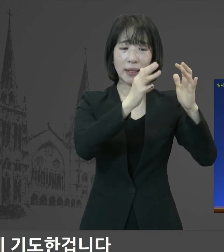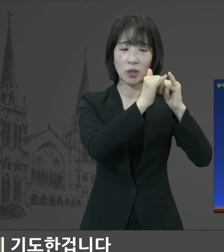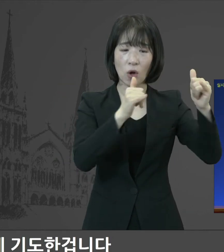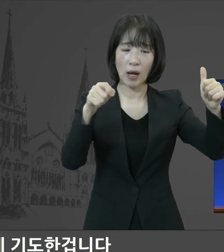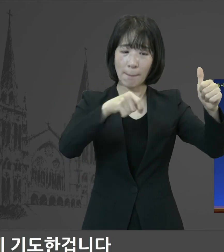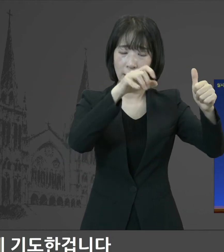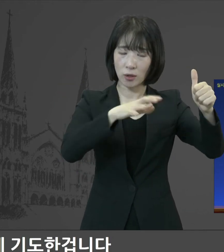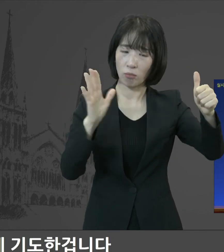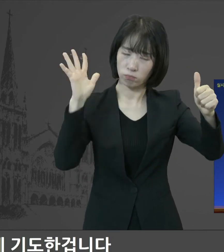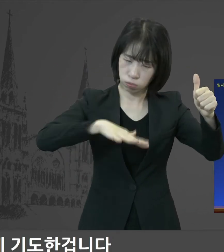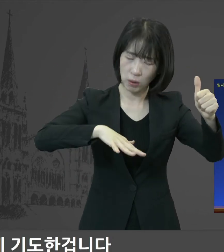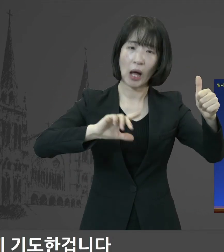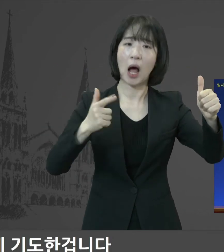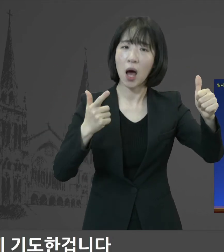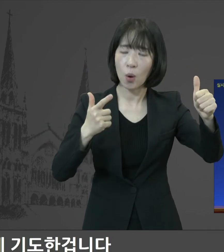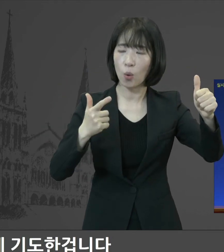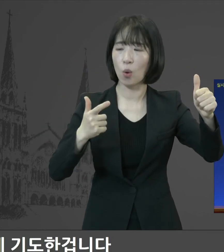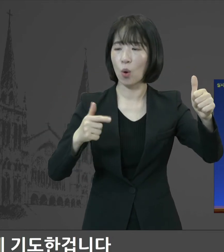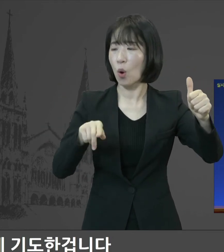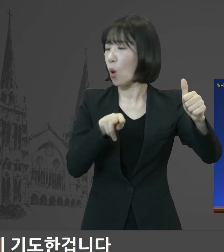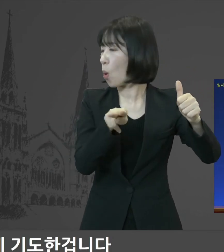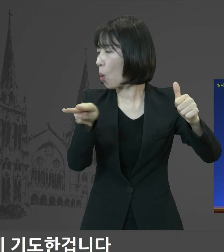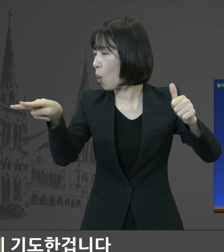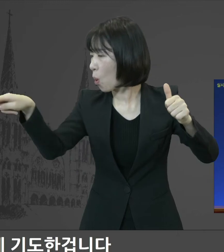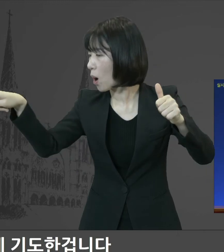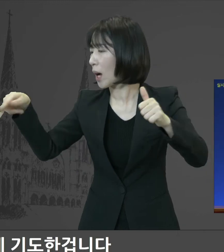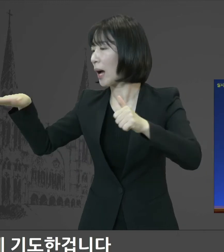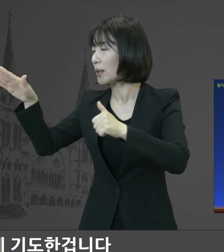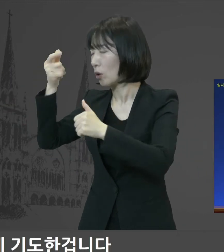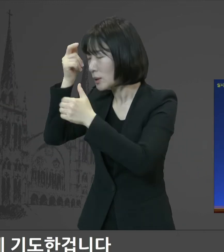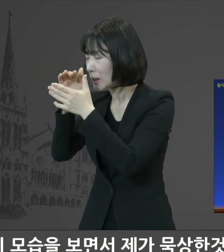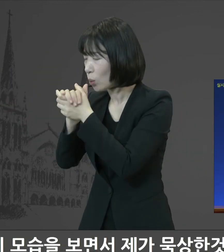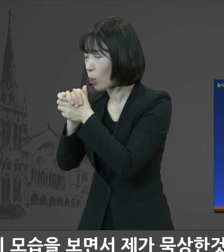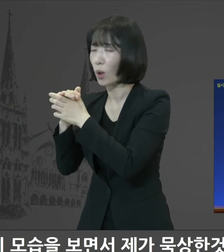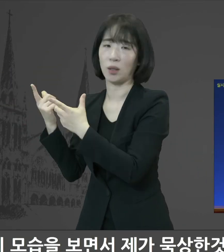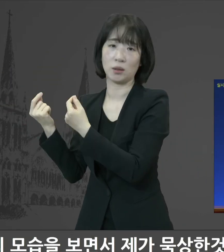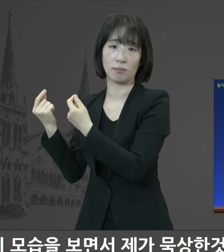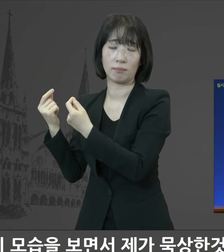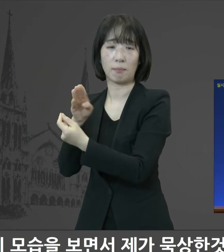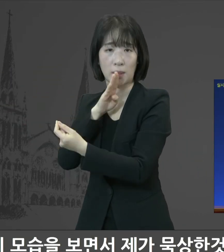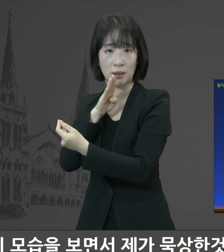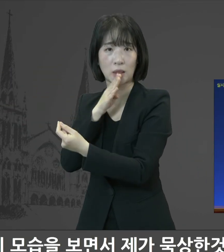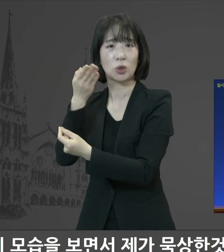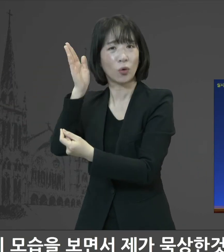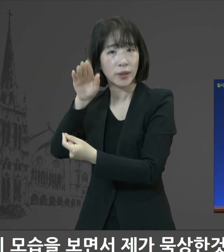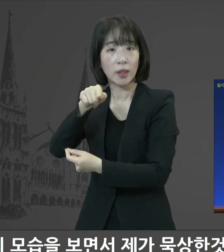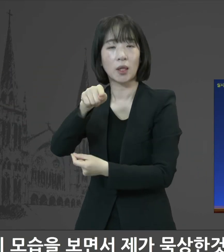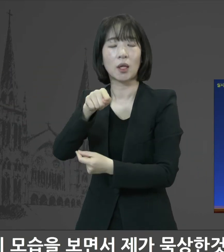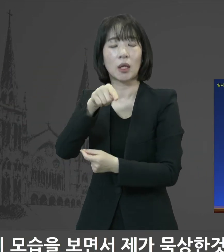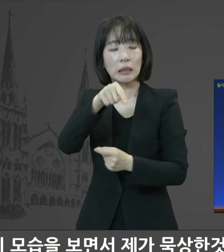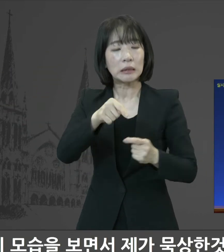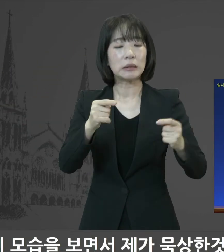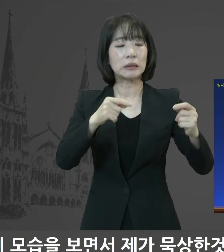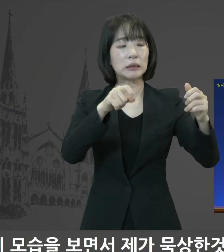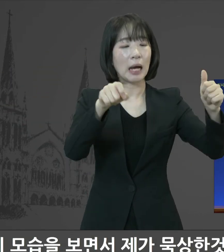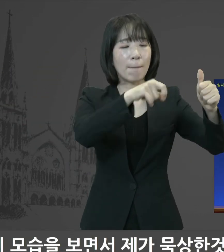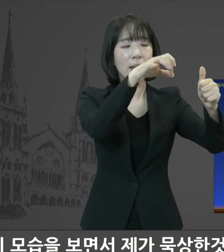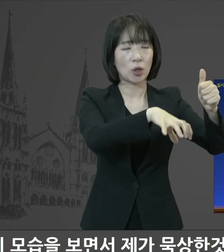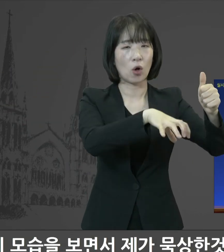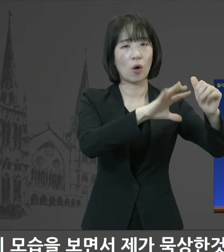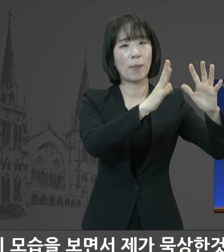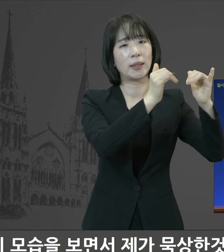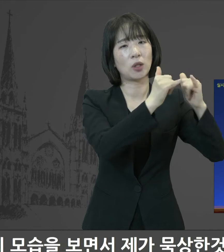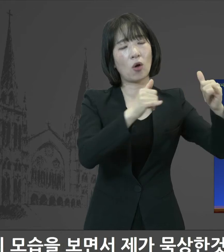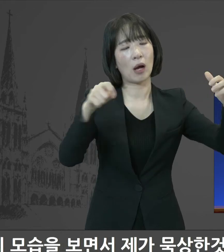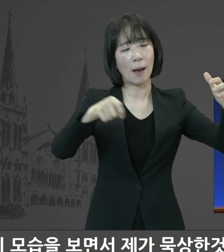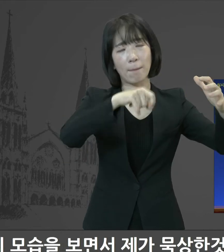가서 기도에 집중할 수 있는 곳으로 갈 것 같은데, 모세와 아론은 너무 급했는지 그 자리에 그냥 엎드리는 겁니다. 여러분, 그 자리에서